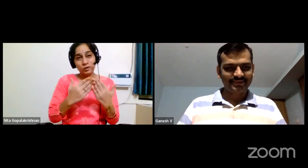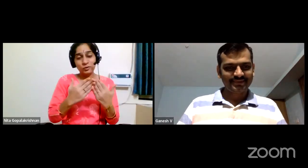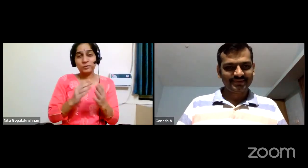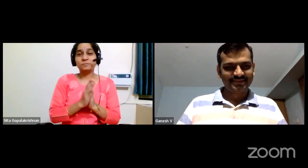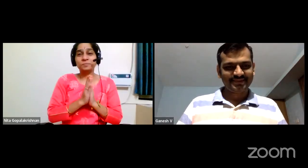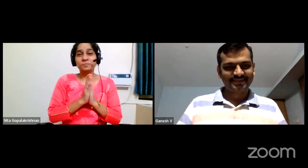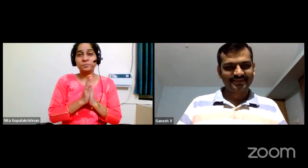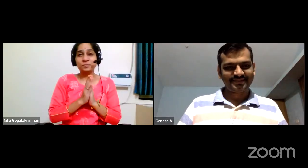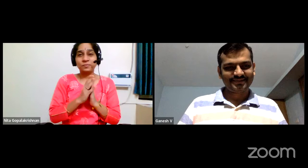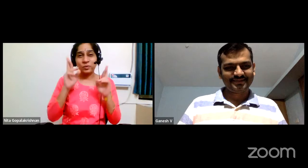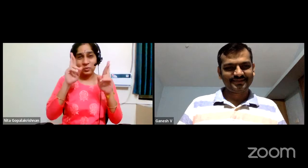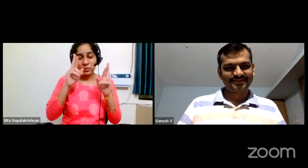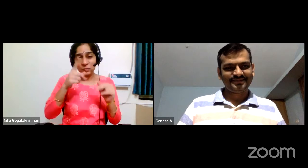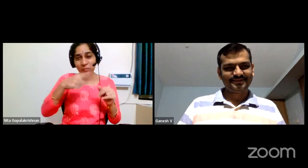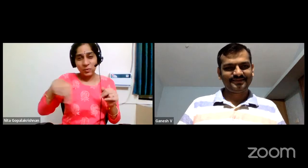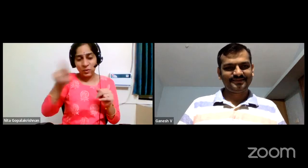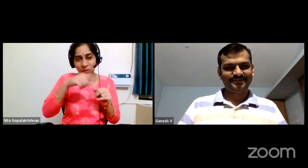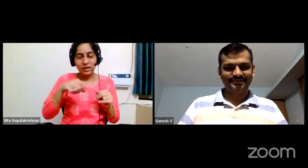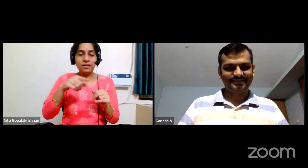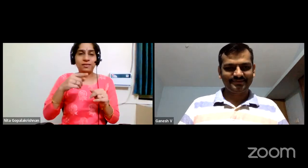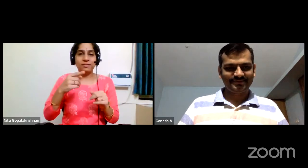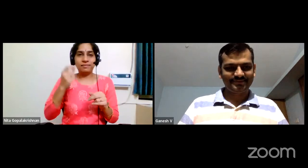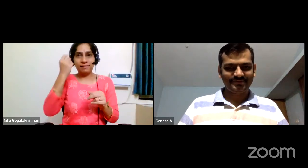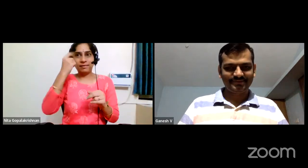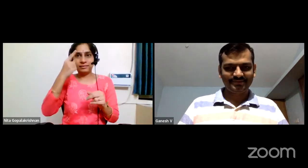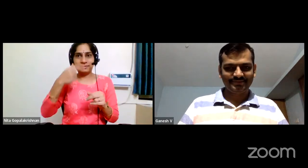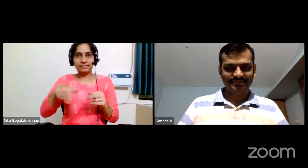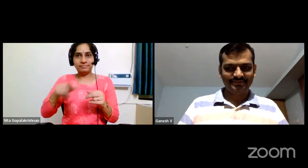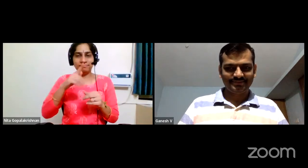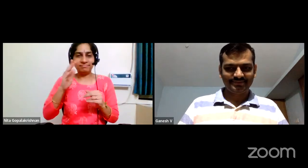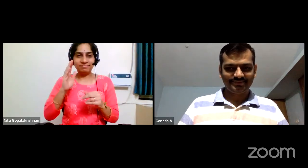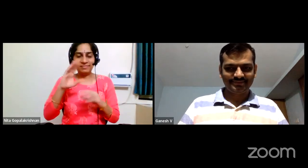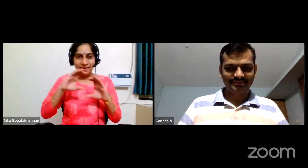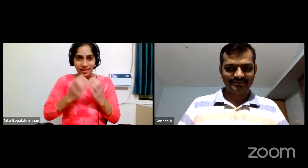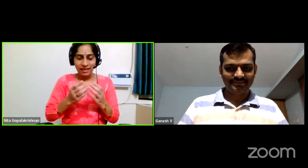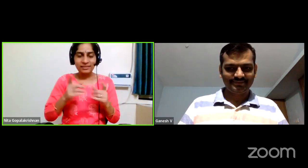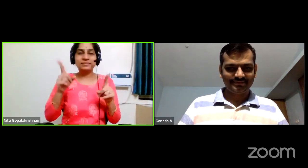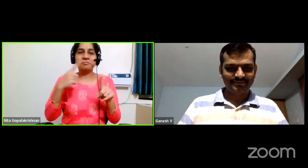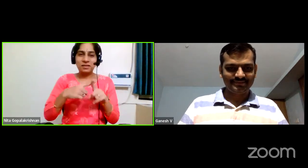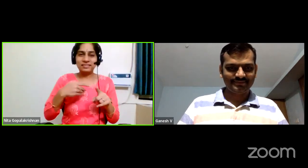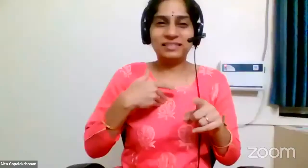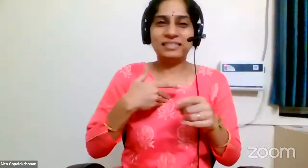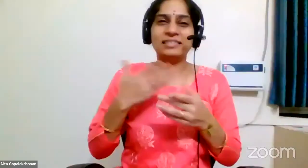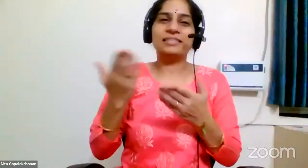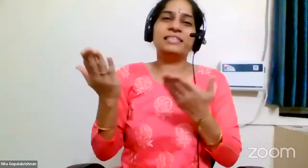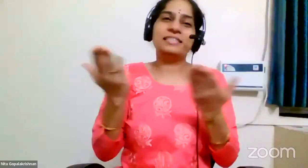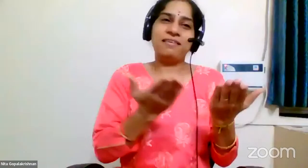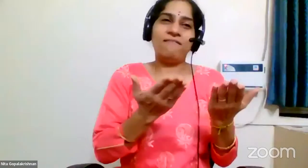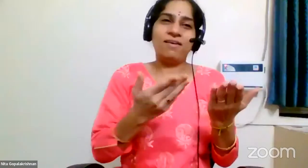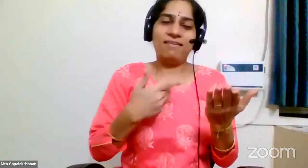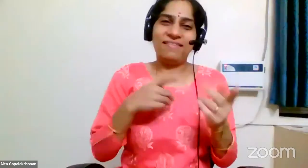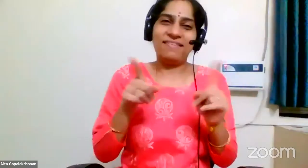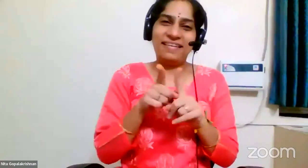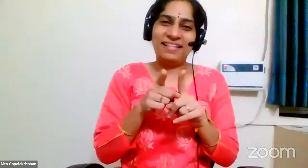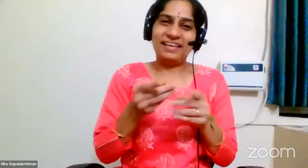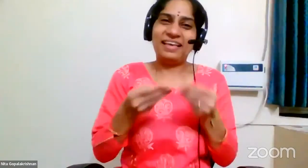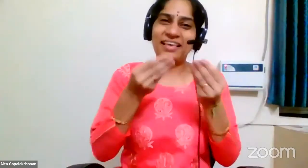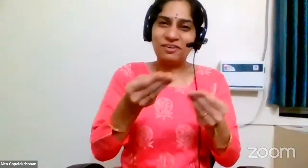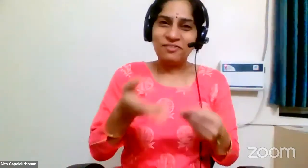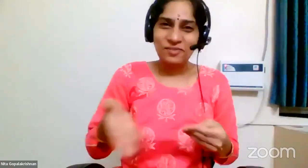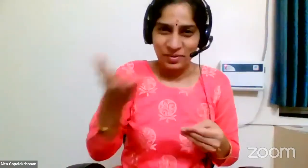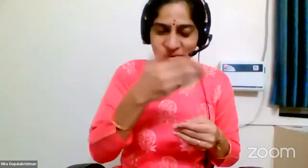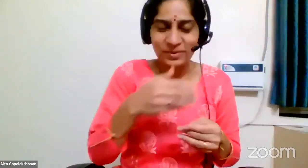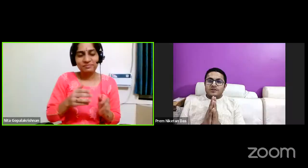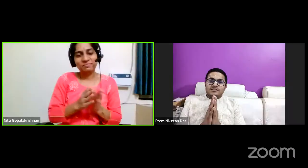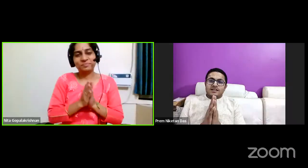आप सुनते रहेंगे। आप मेरे लिए प्रार्थना कीजिए, मैं आप लोगों की सेवा कर पाऊँ इसी प्रकार से वैष्णव और भक्ति में